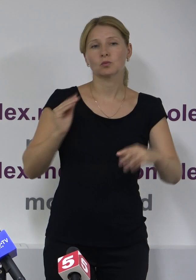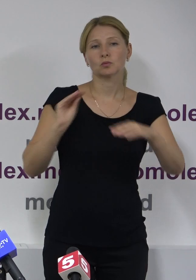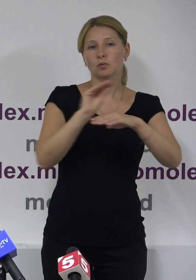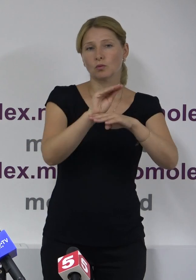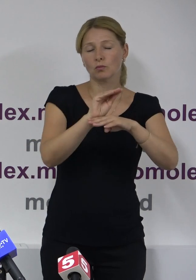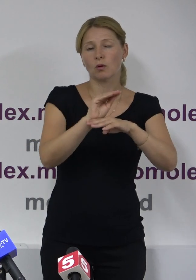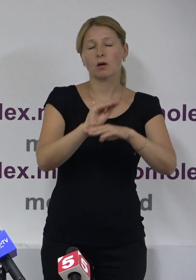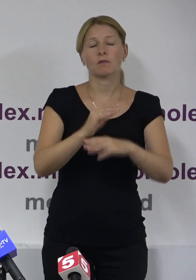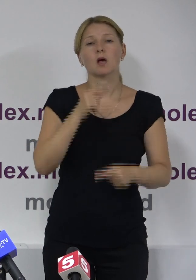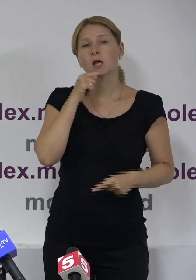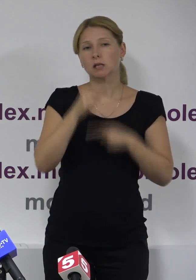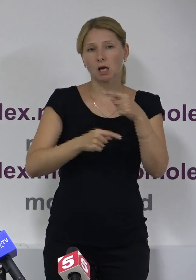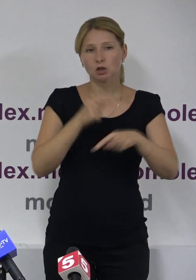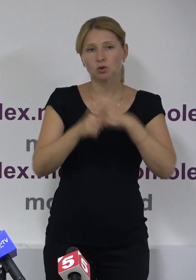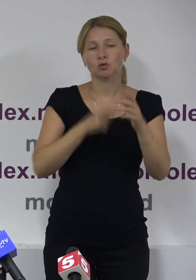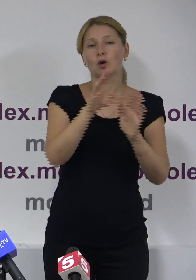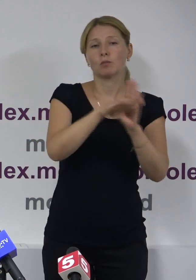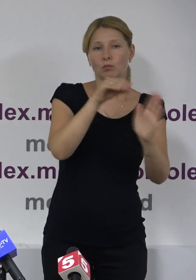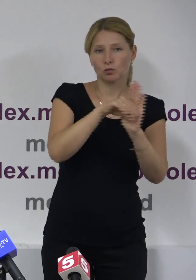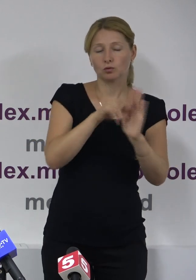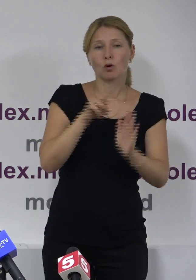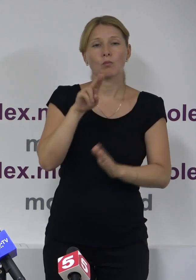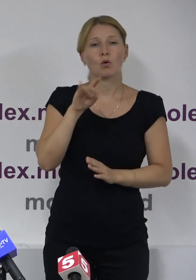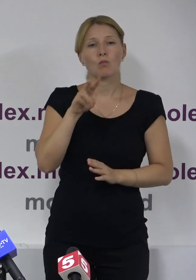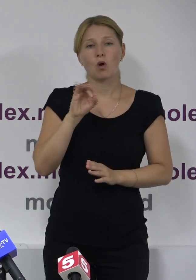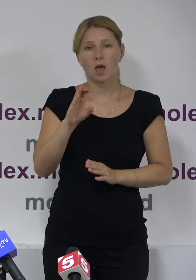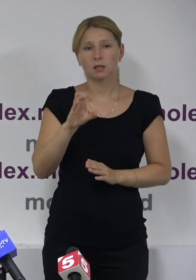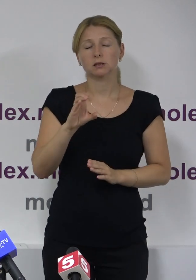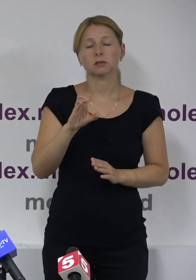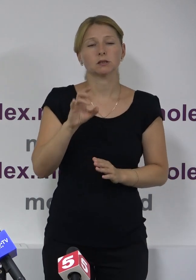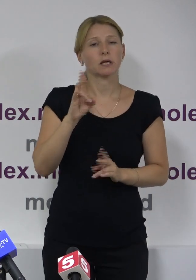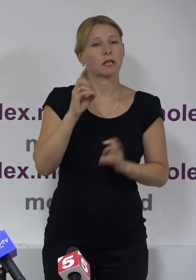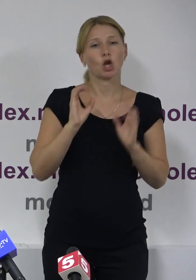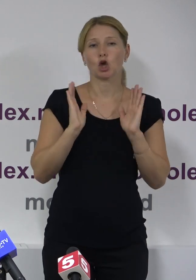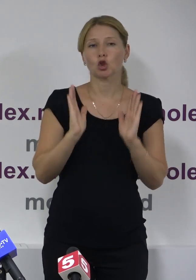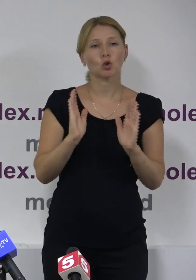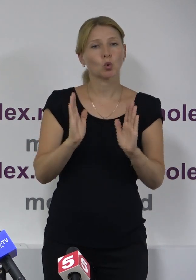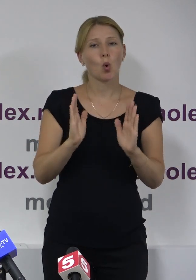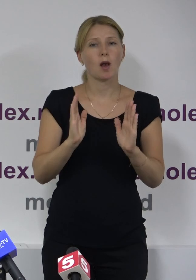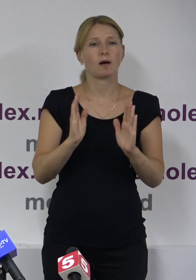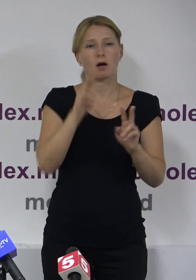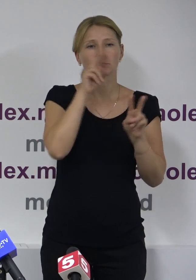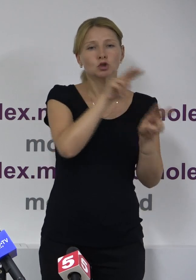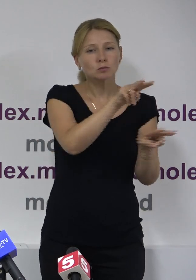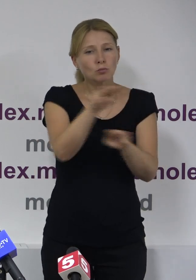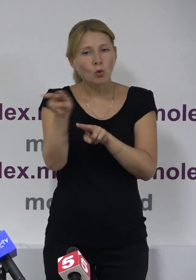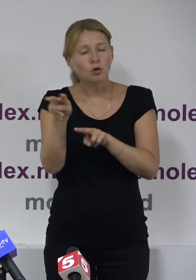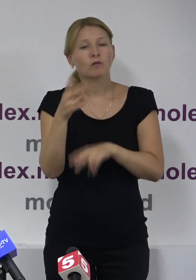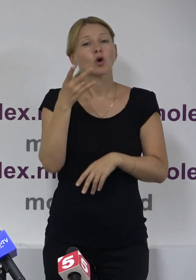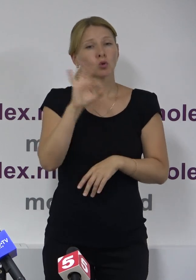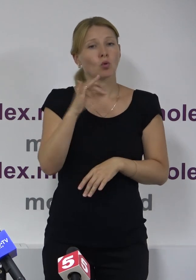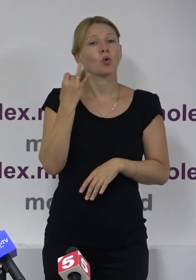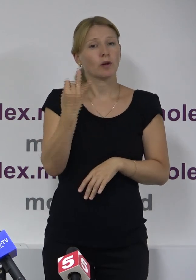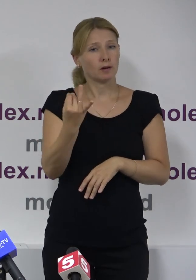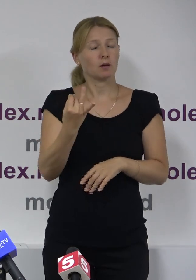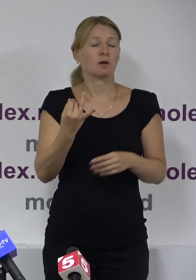campania electorală, Asociația Promolex desfășoară nu doar activități de monitorizare a alegerilor, dar vom avea